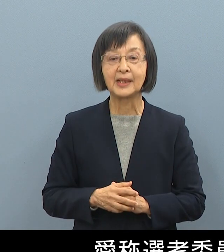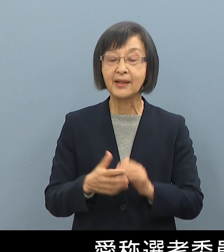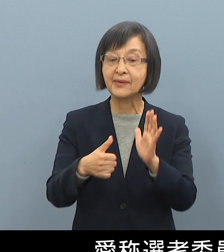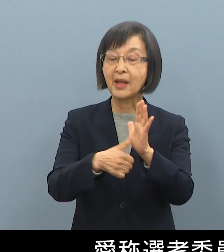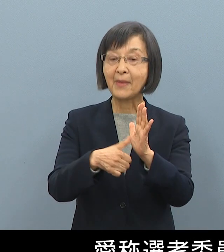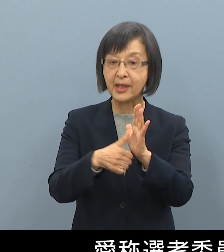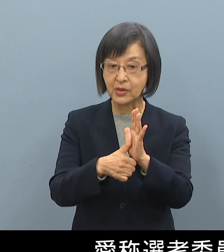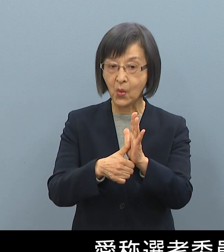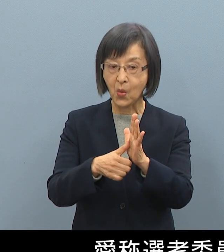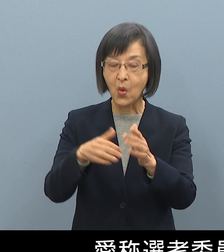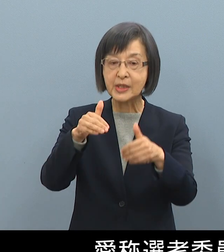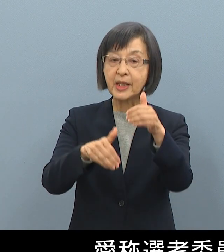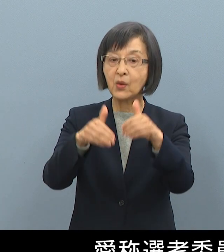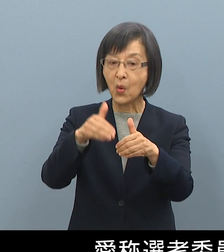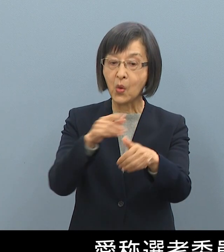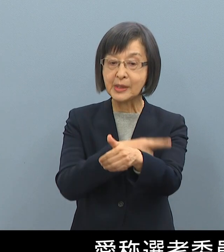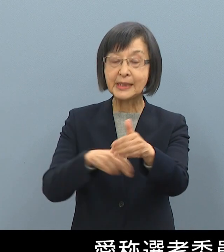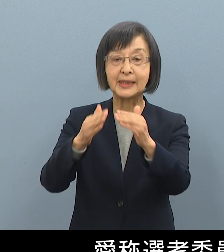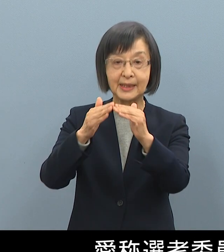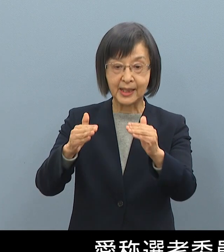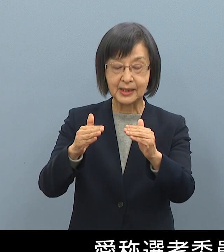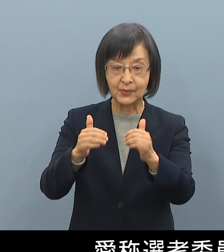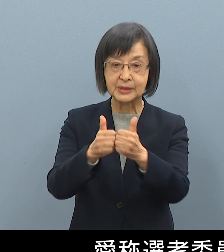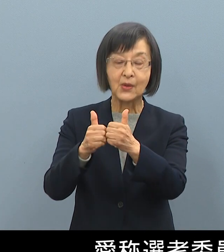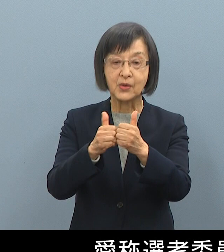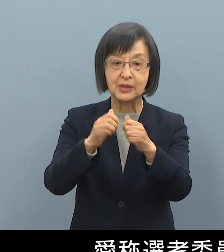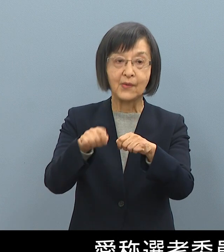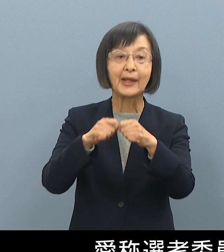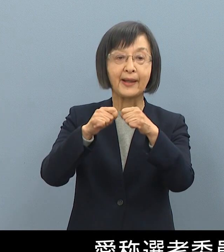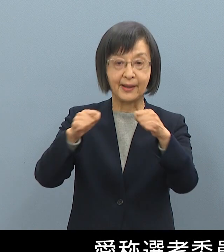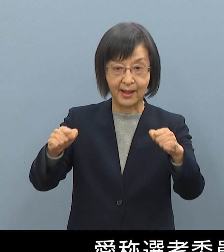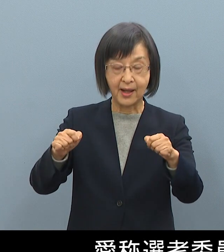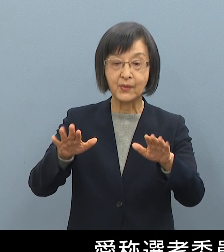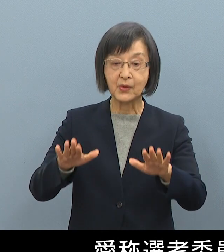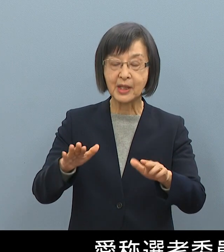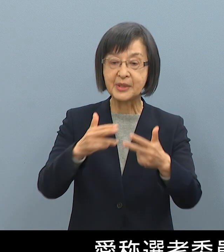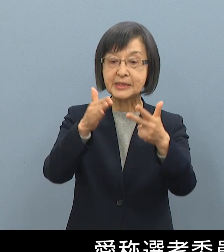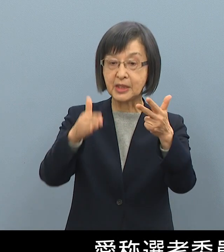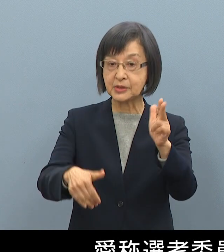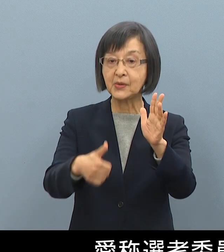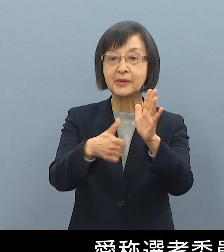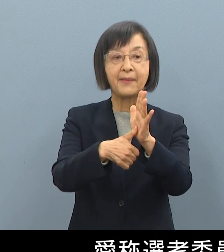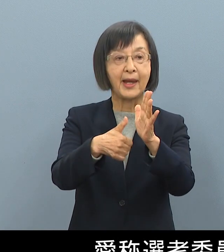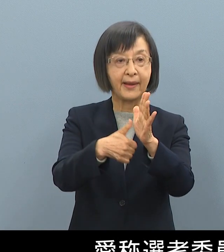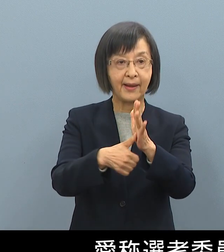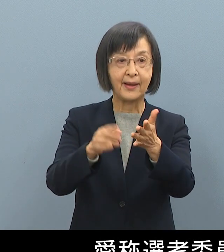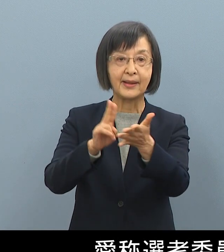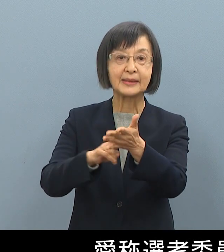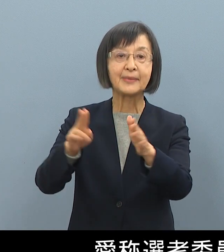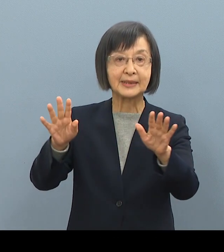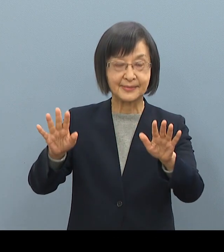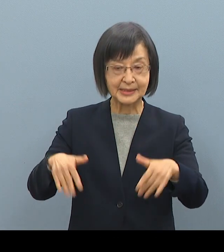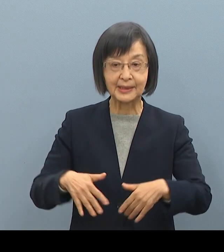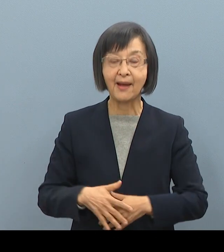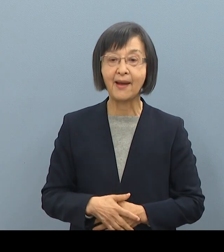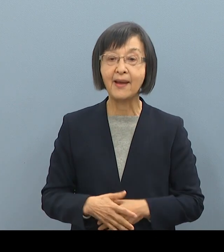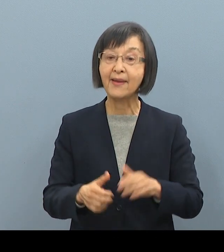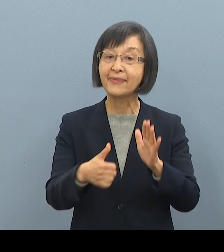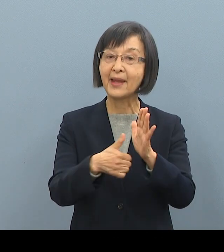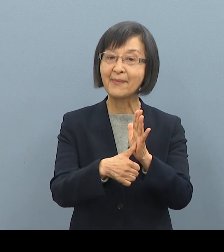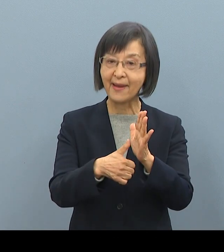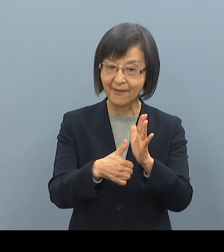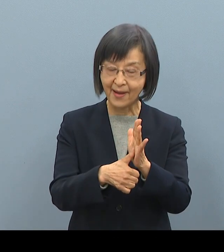愛称選考委員会による選考を経て、この度施設の愛称を決定をいたしました。愛称